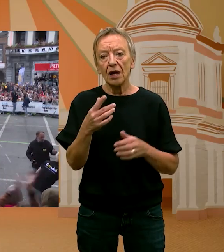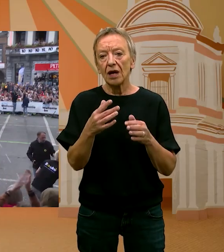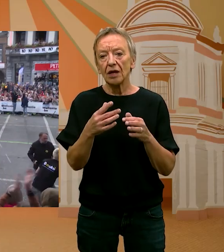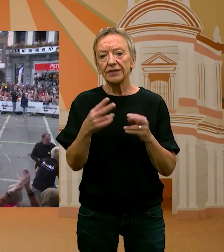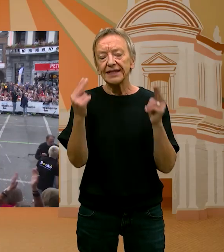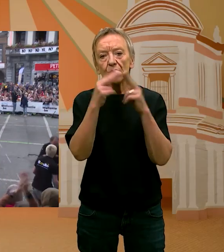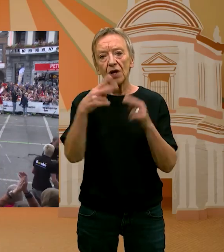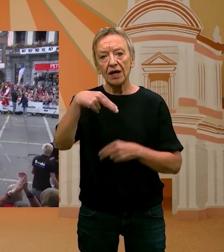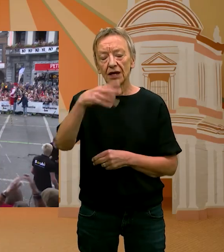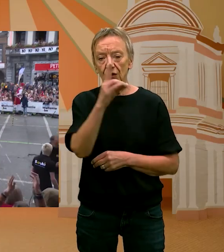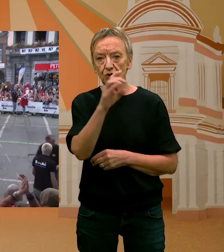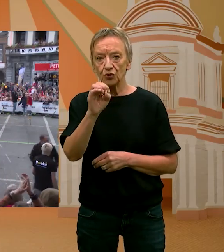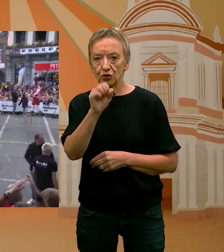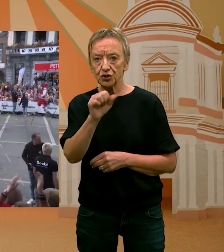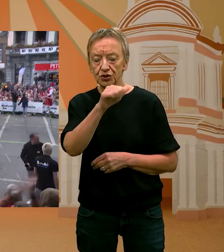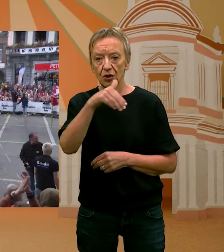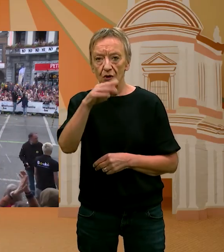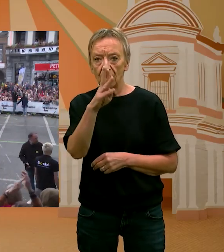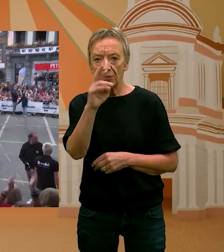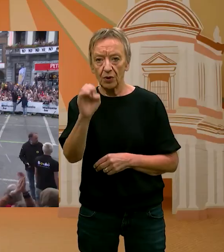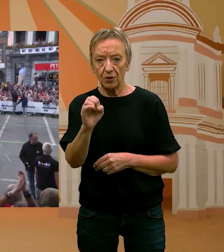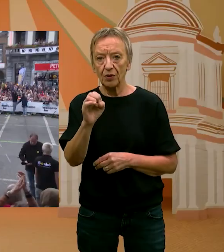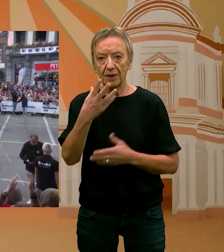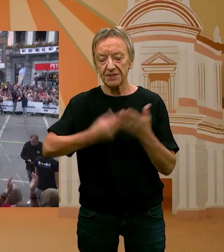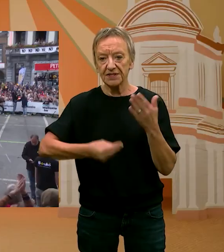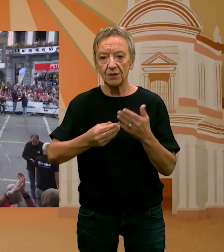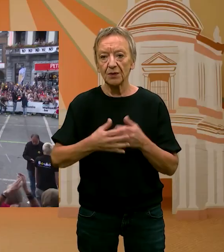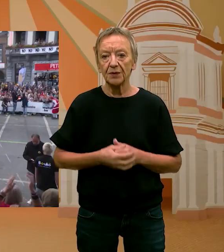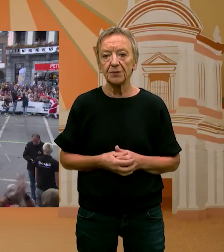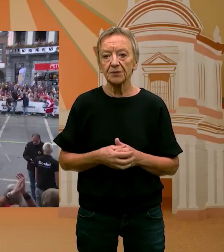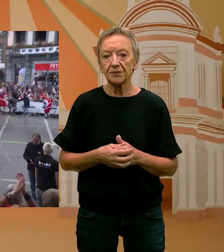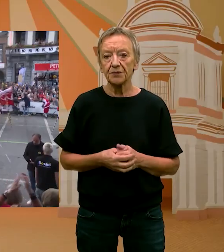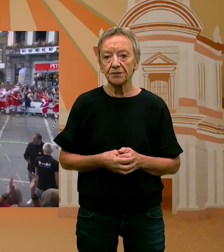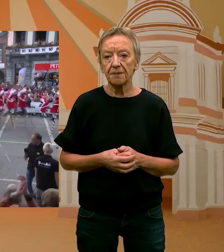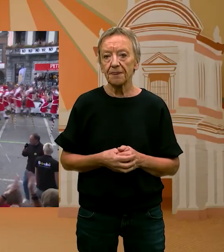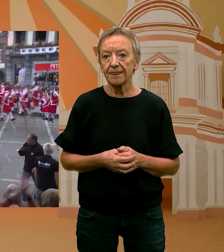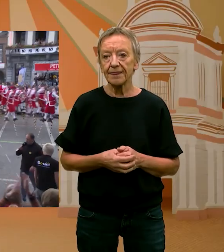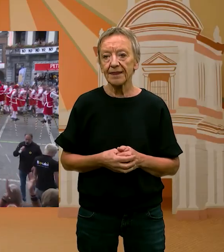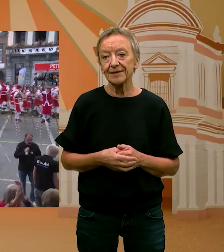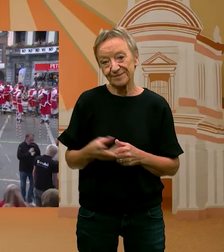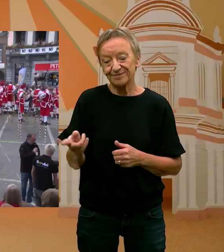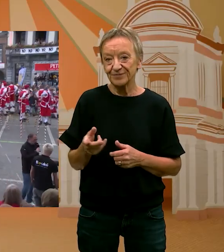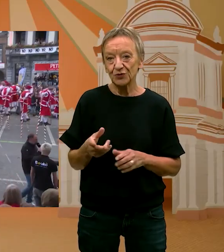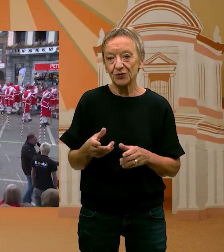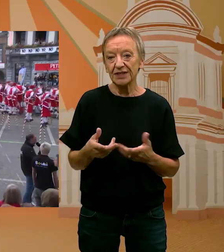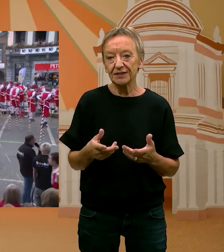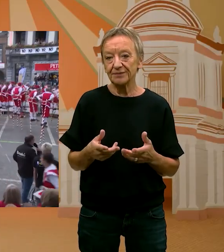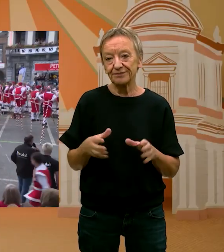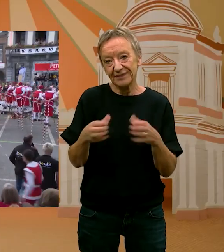de gros morceaux. Oui, c'est vraiment 2 gros morceaux et ça dessert leur équipe qui ne soit pas là aujourd'hui, ça c'est sûr. Mais je pense